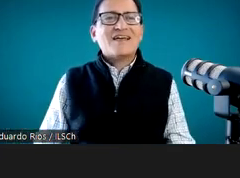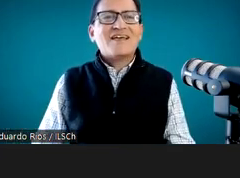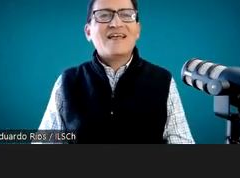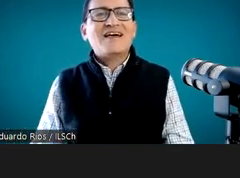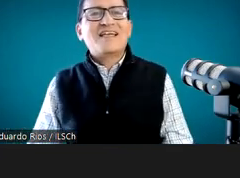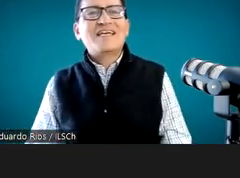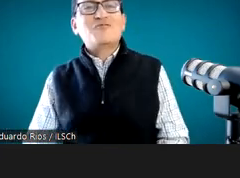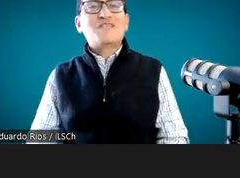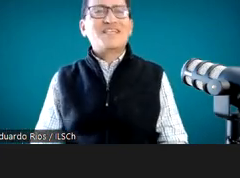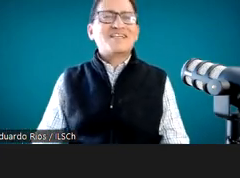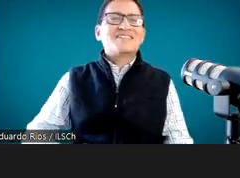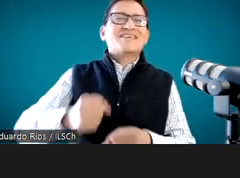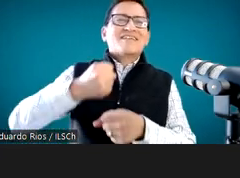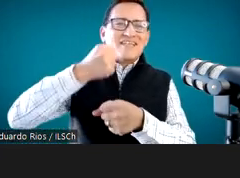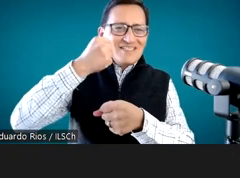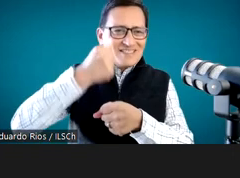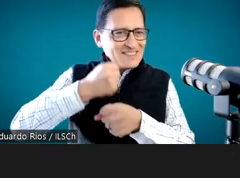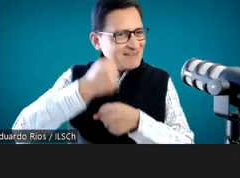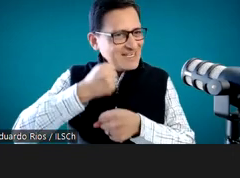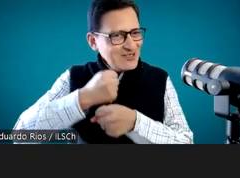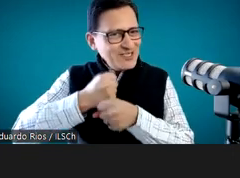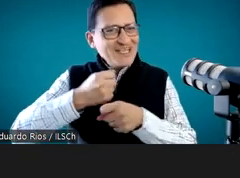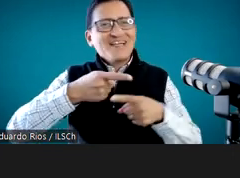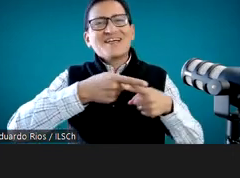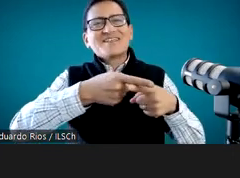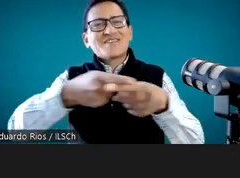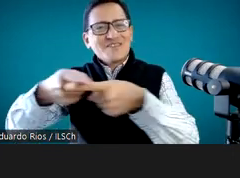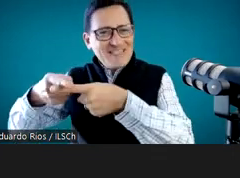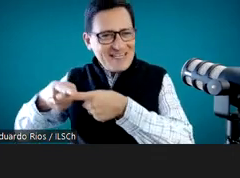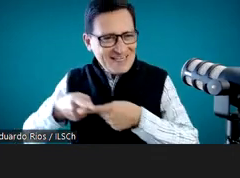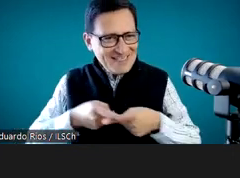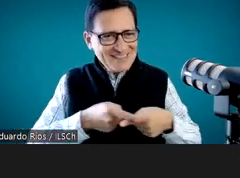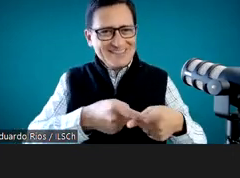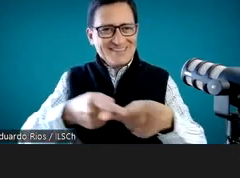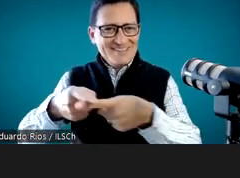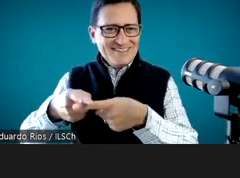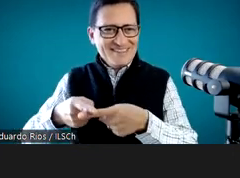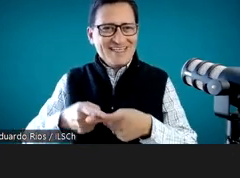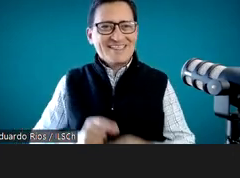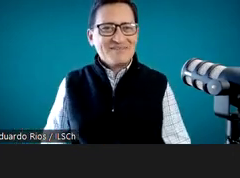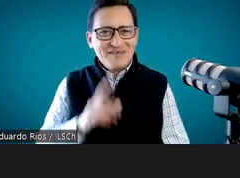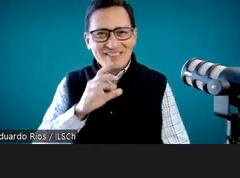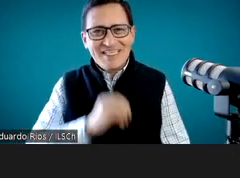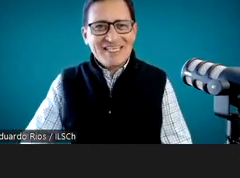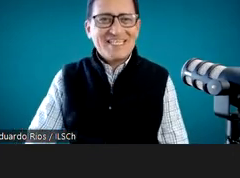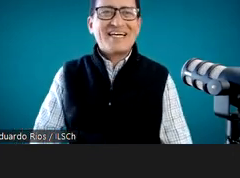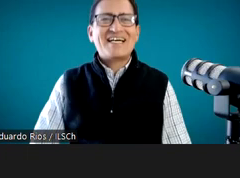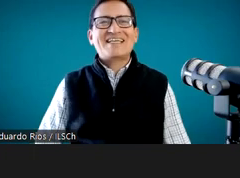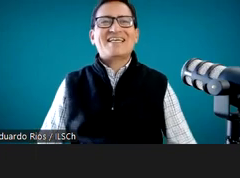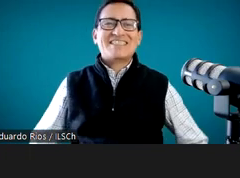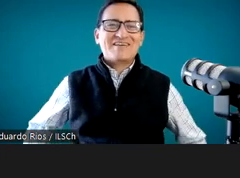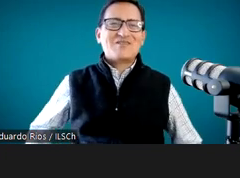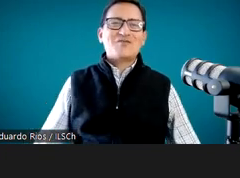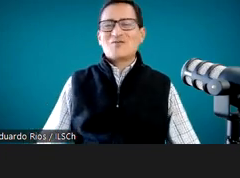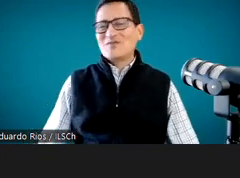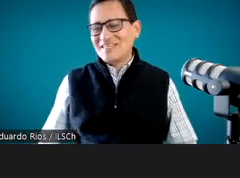Entonces, Ángela Arévalo Gutiérrez es trabajadora social. Ahí está la primera seña que ella